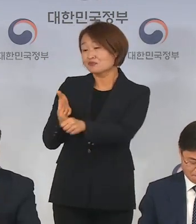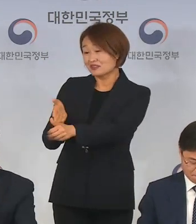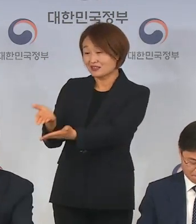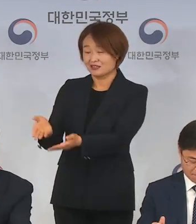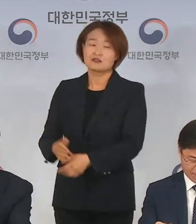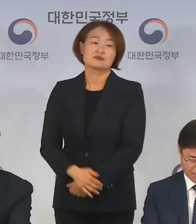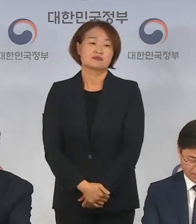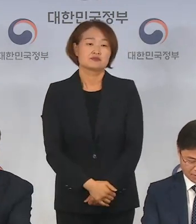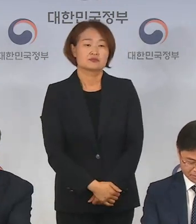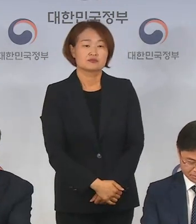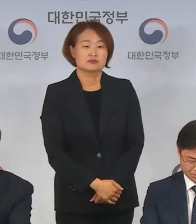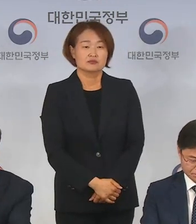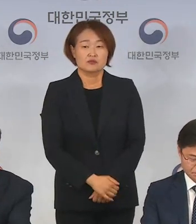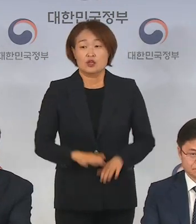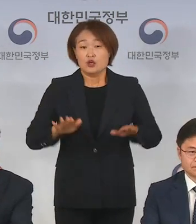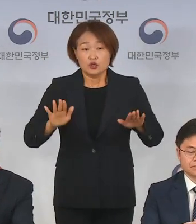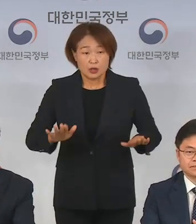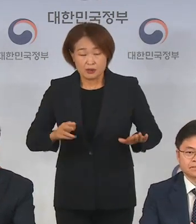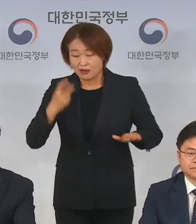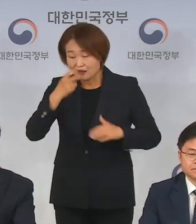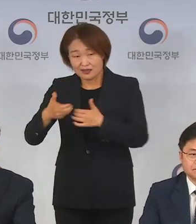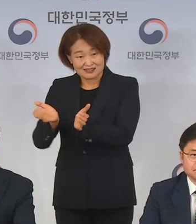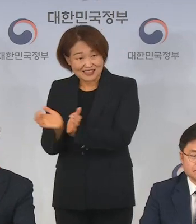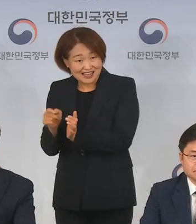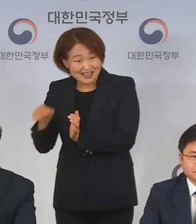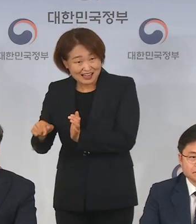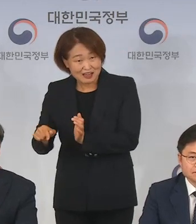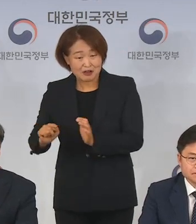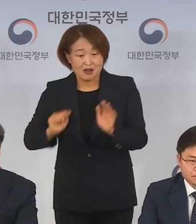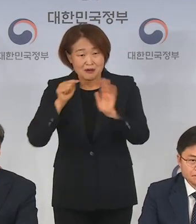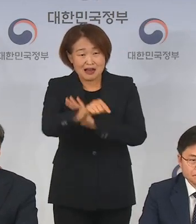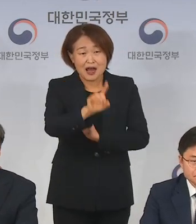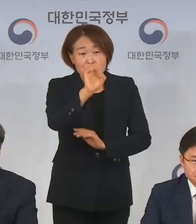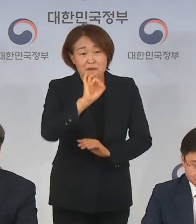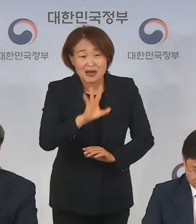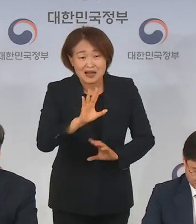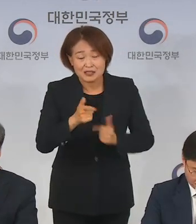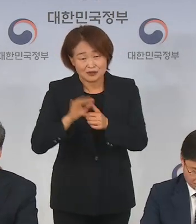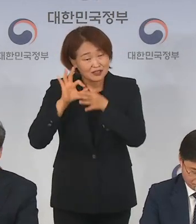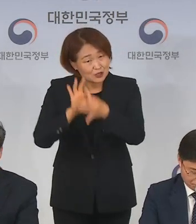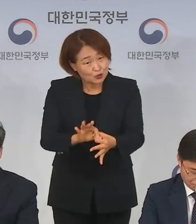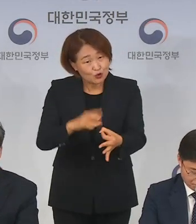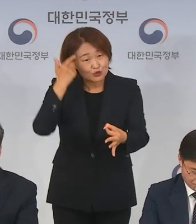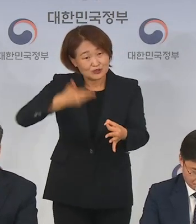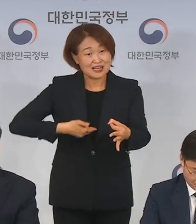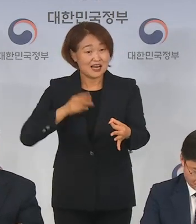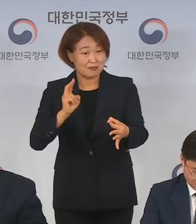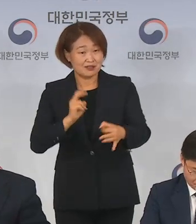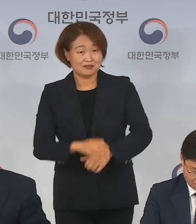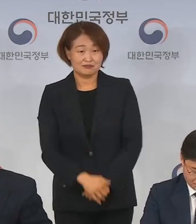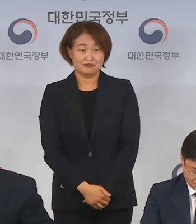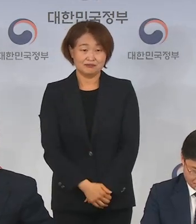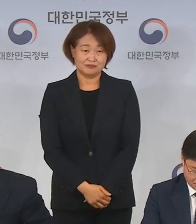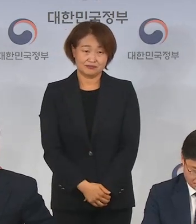예, 지금 이번 시찰단이 한 번으로 끝나는 거냐, 계속 이어지는 거냐 지금 이 부분 질문이신 것 같은데요.